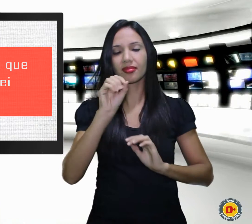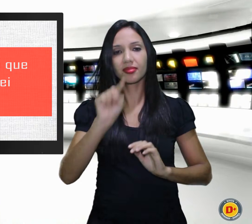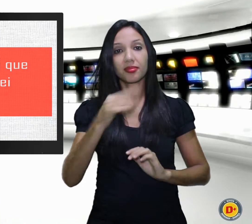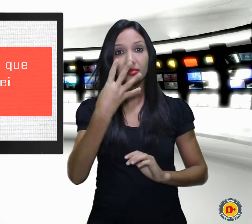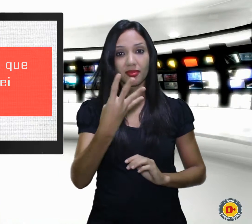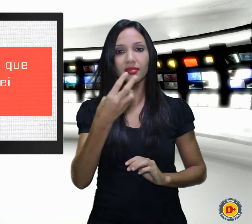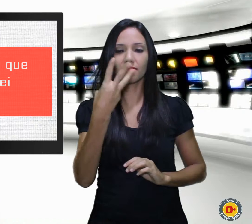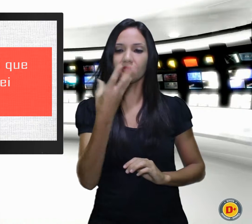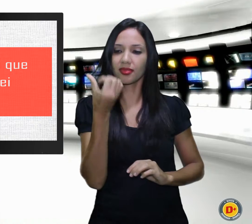10.436/2002.